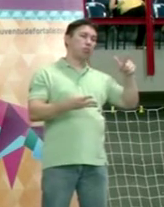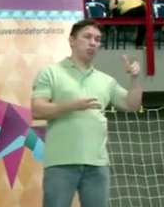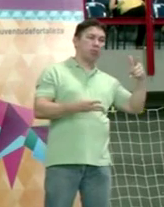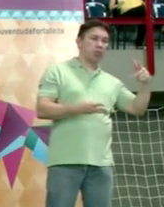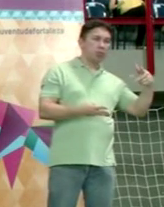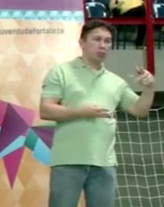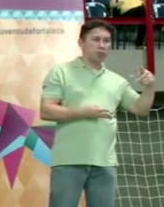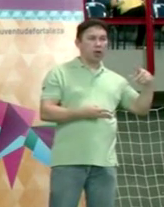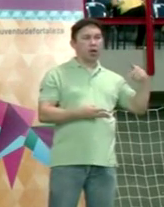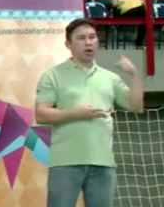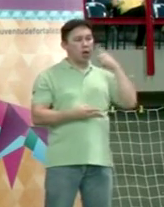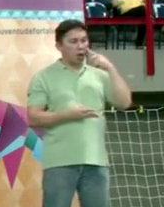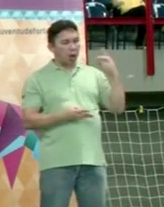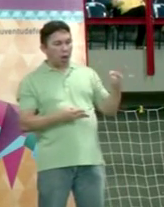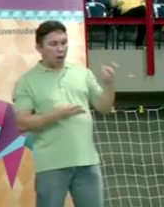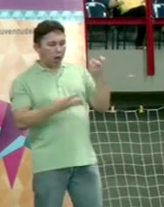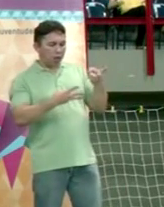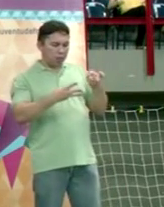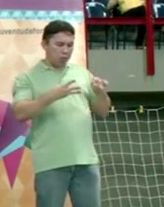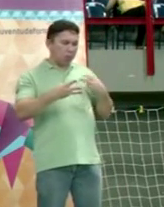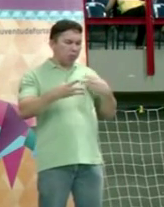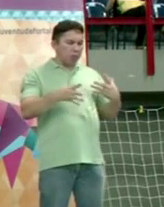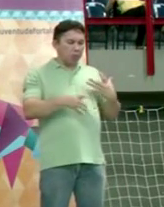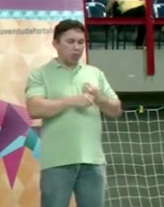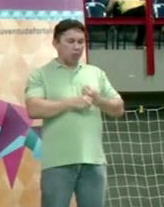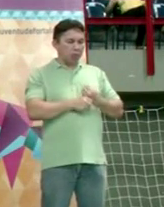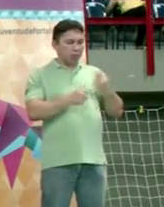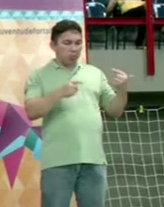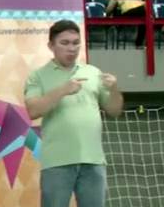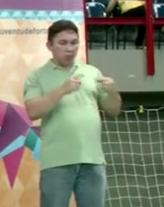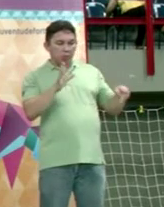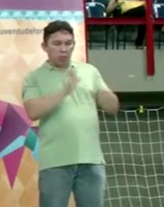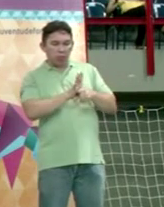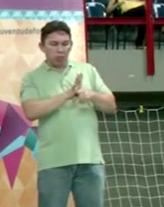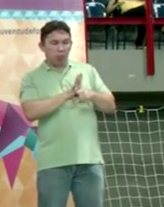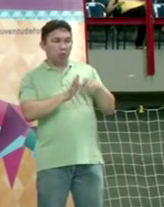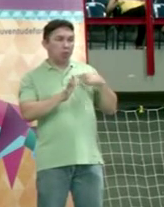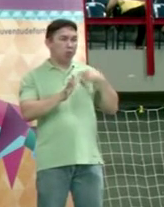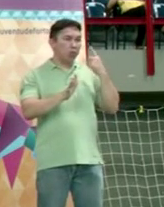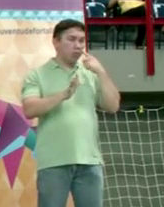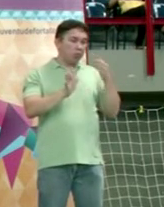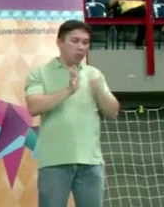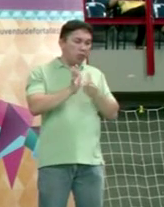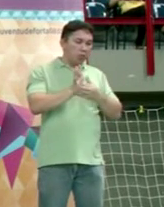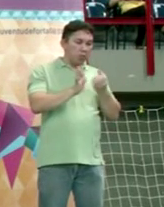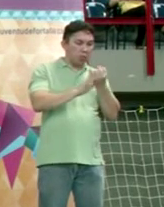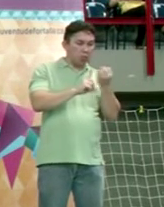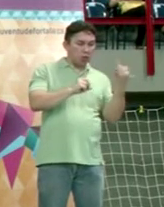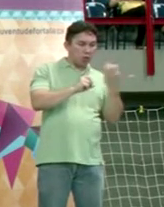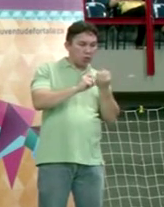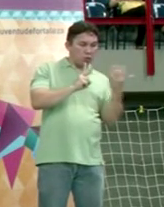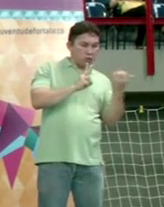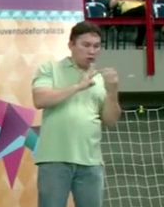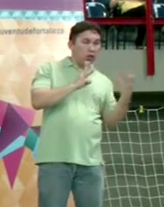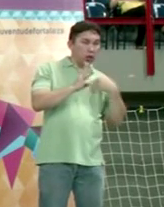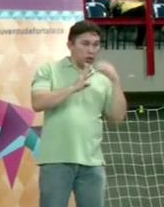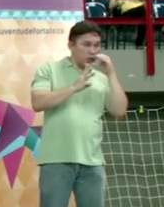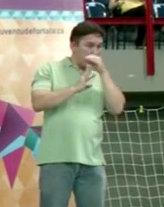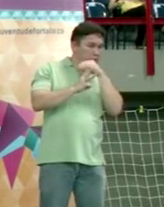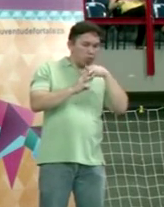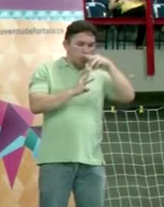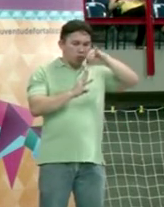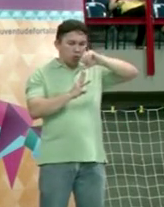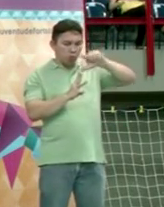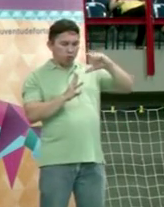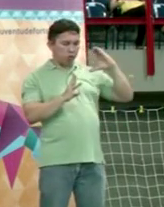fornecidos, é possível concluir que, do ponto de vista da quantidade de calor obtido por mol